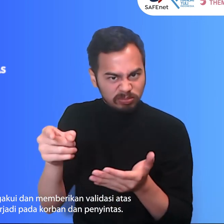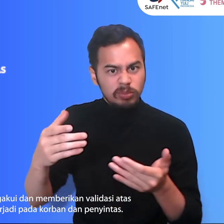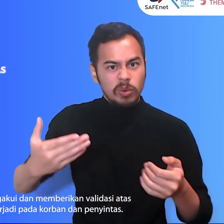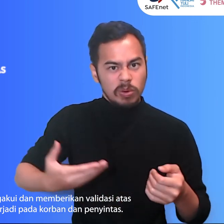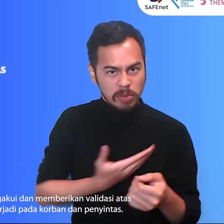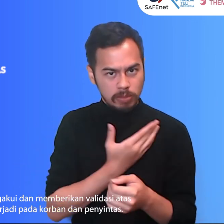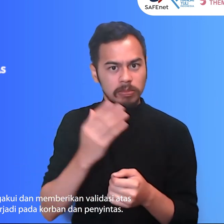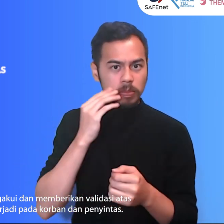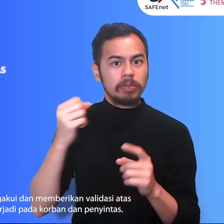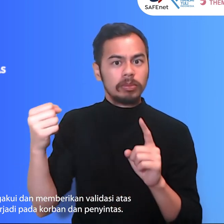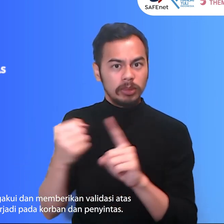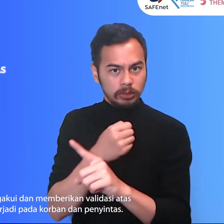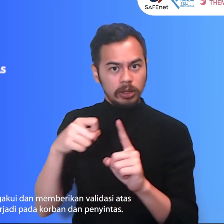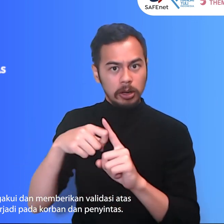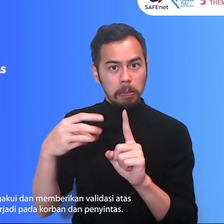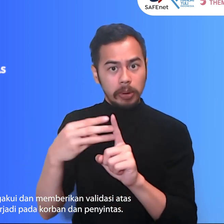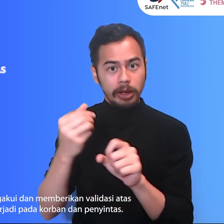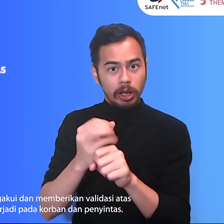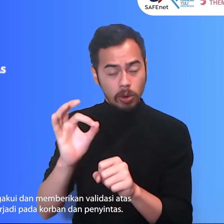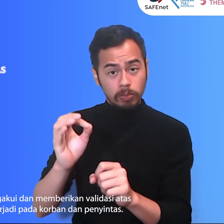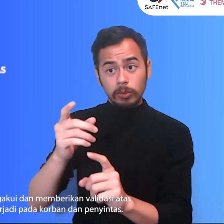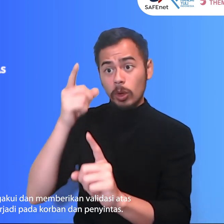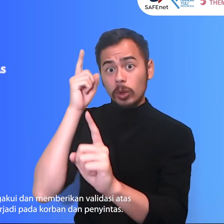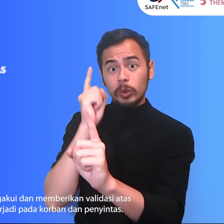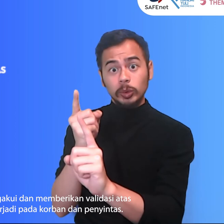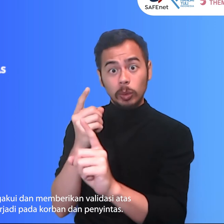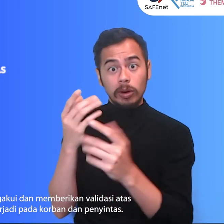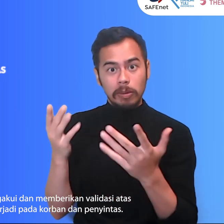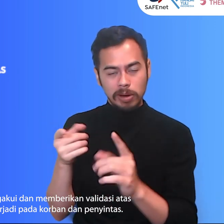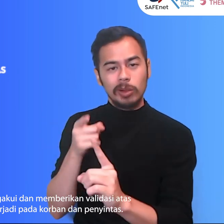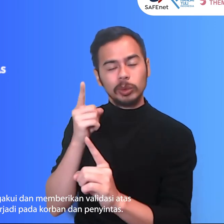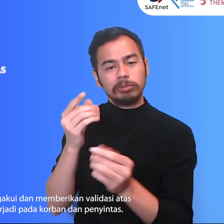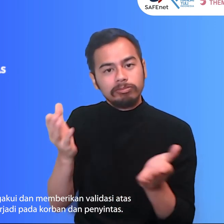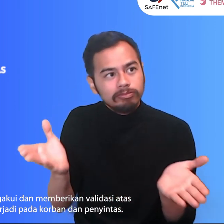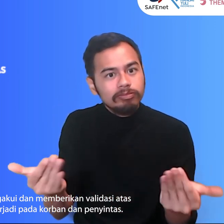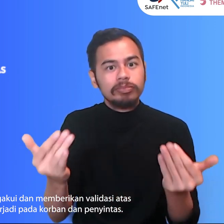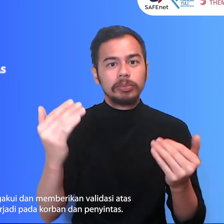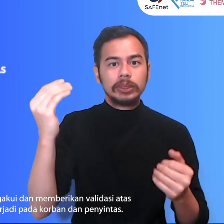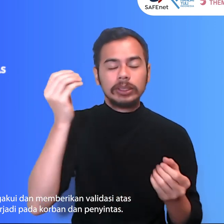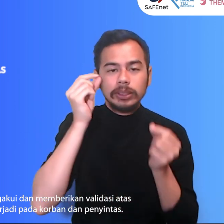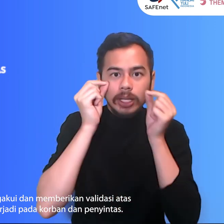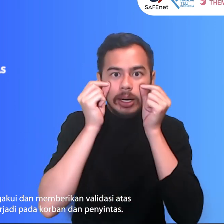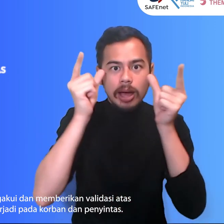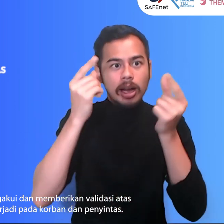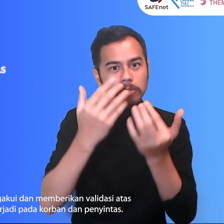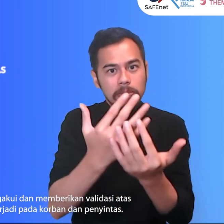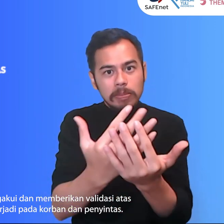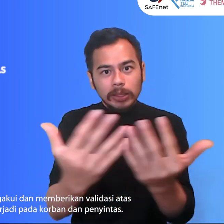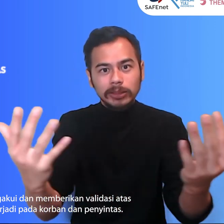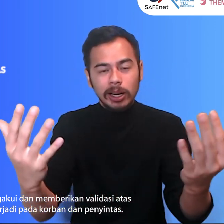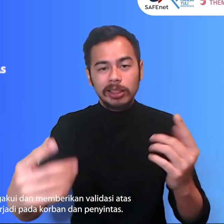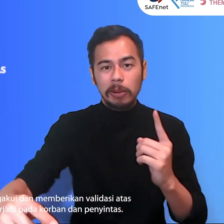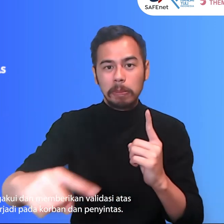Hai kampanye yang mengakui dan memberikan validasi atas KB Geo yang telah terjadi pada korban dan